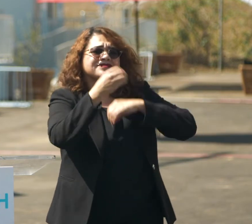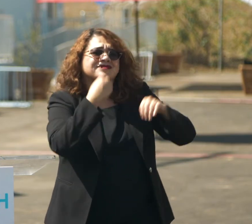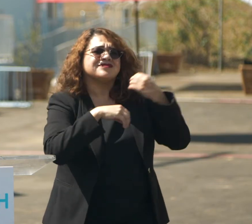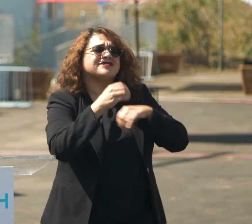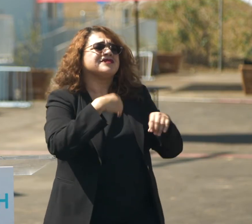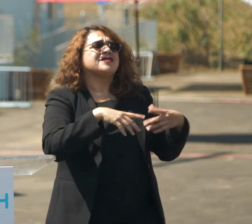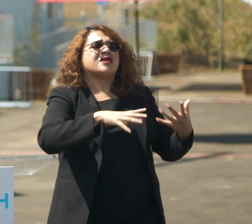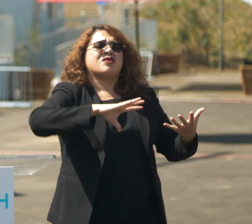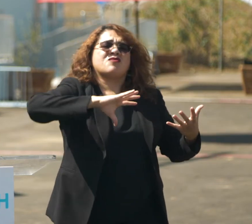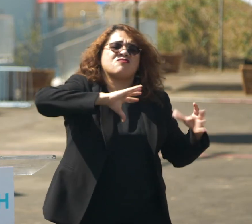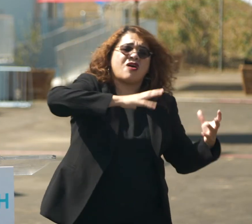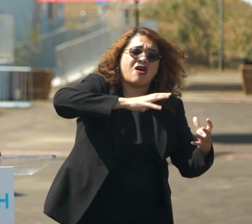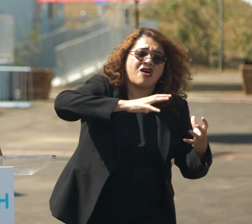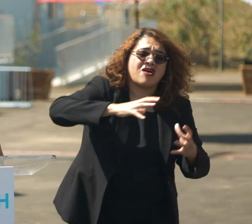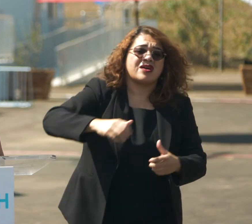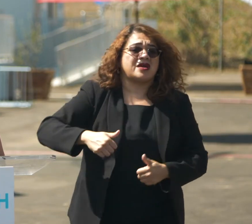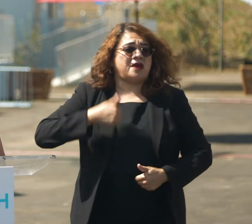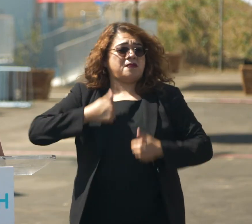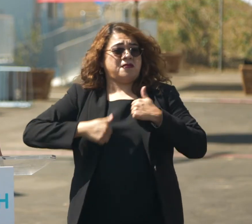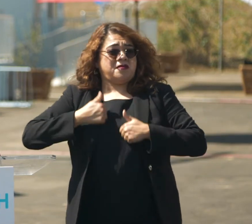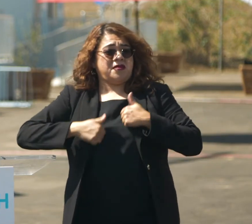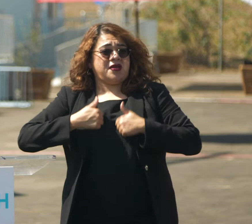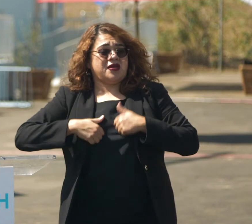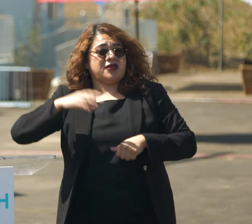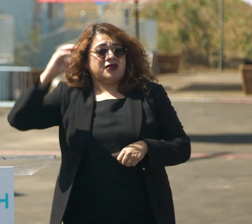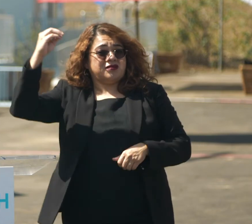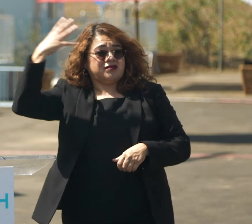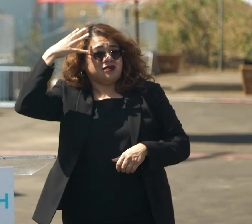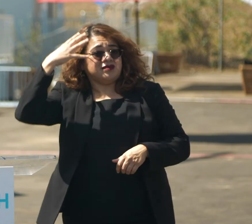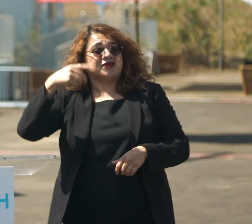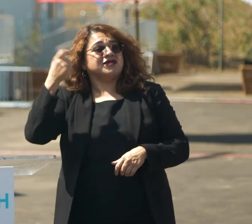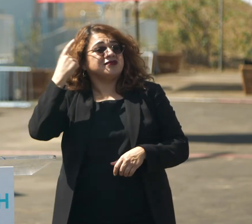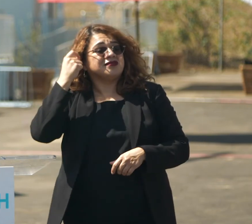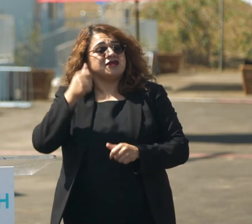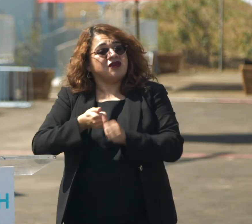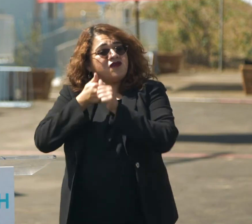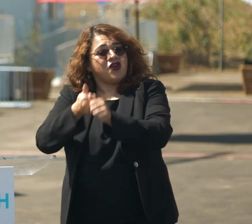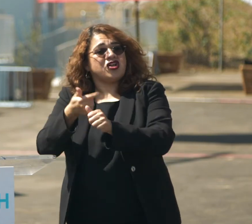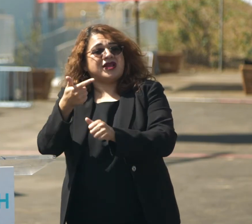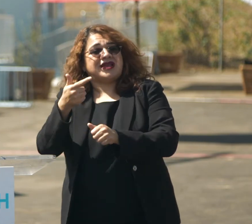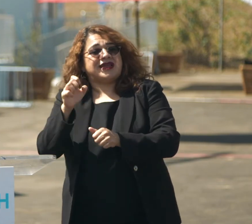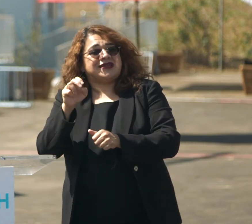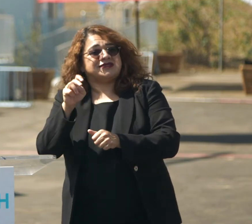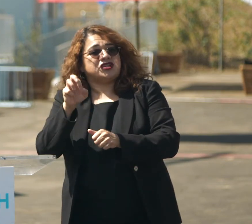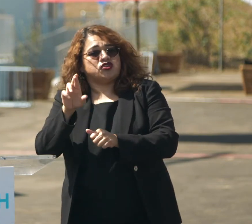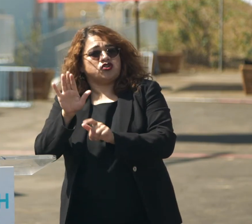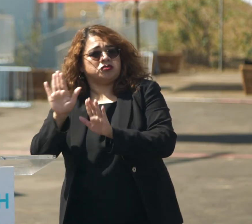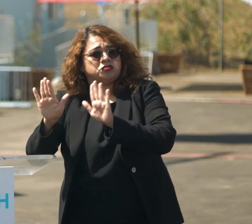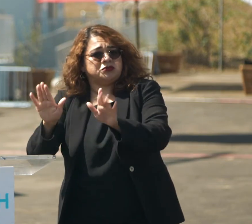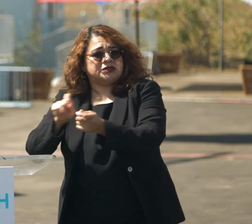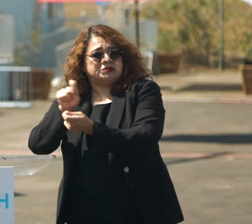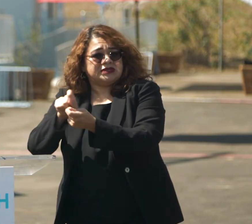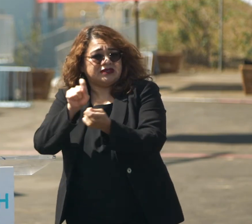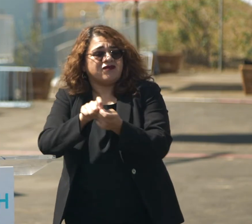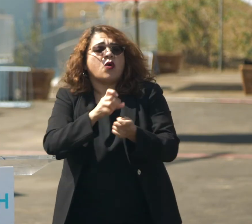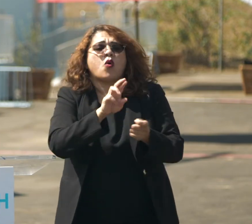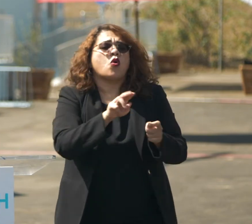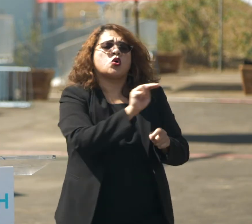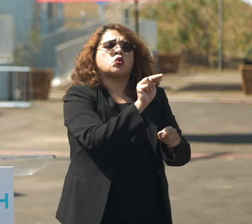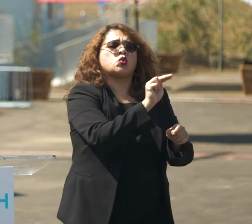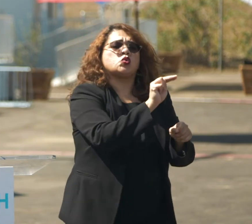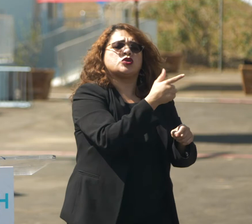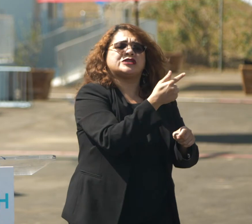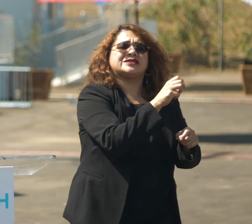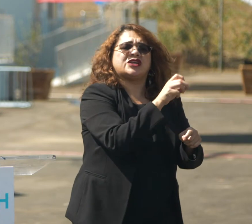salón, lavandería, baños y duchas de género y también neutros, oficinas para conexiones de